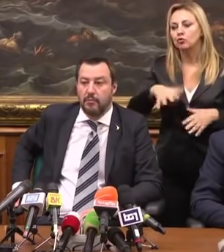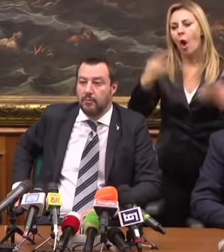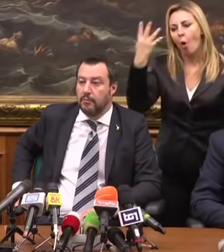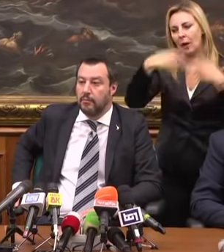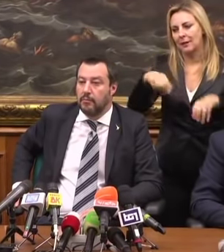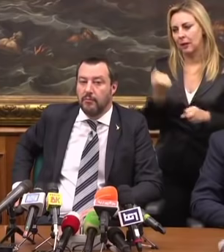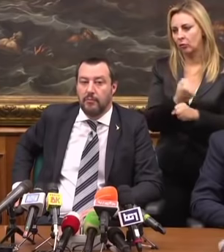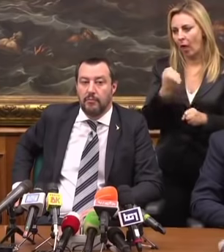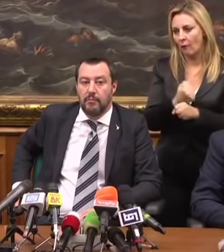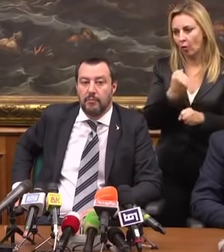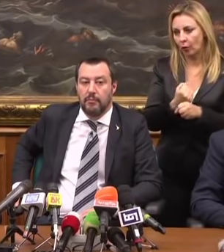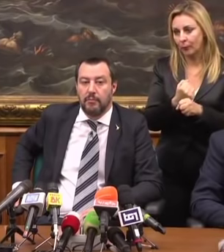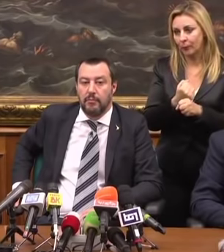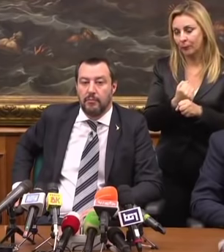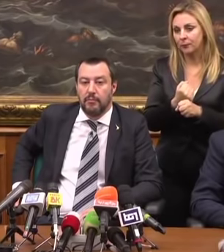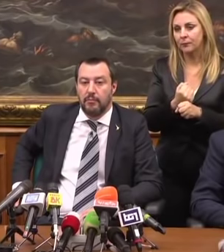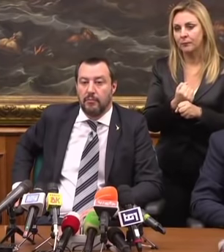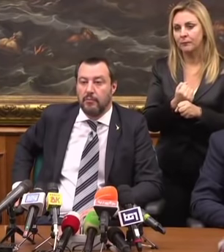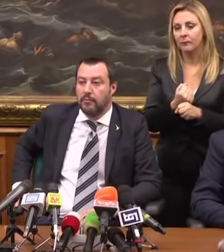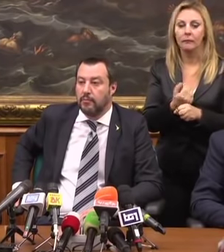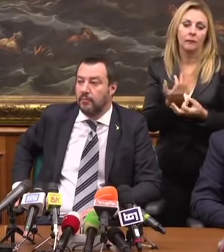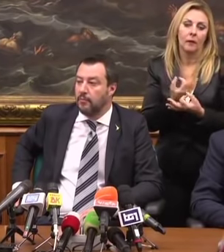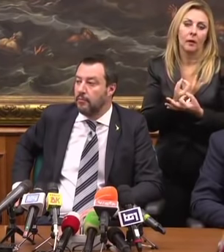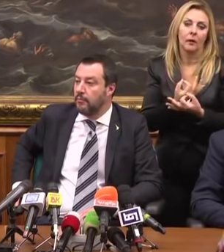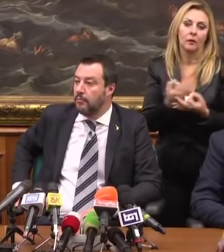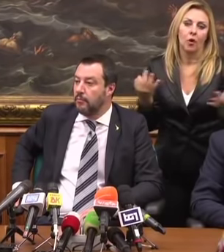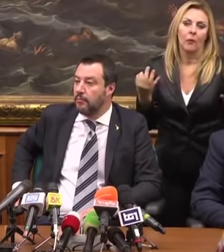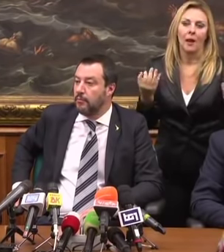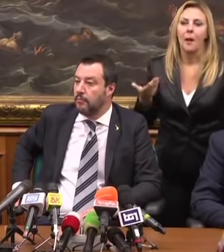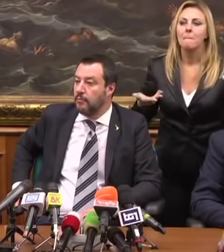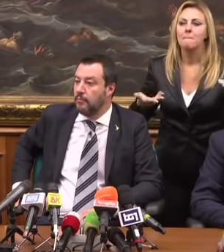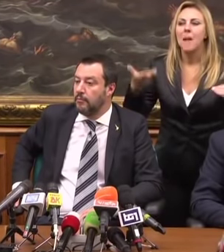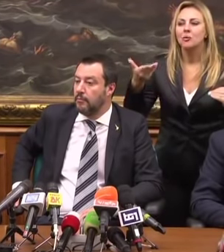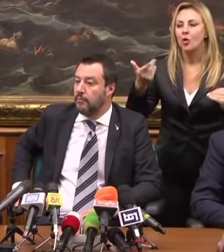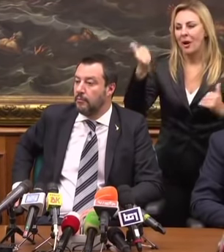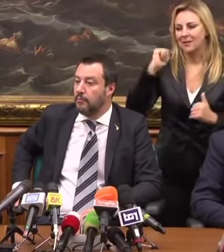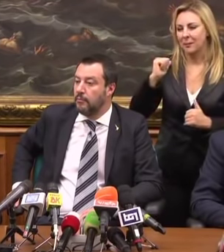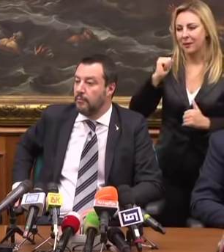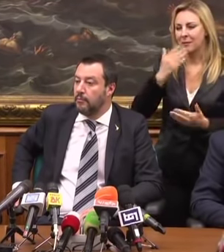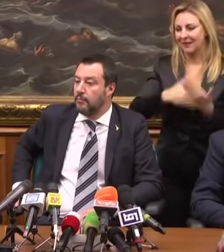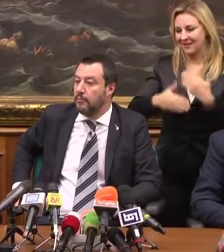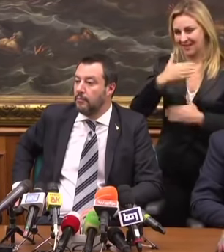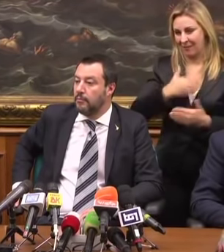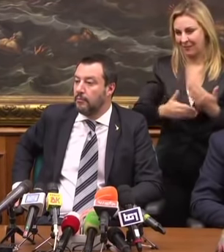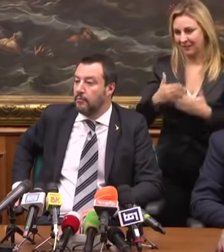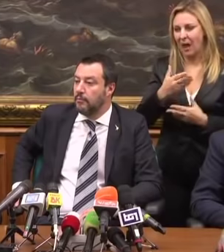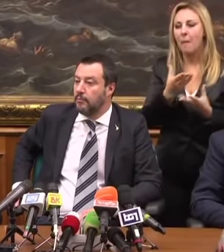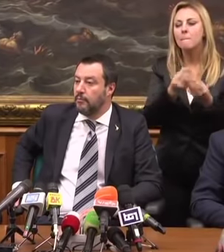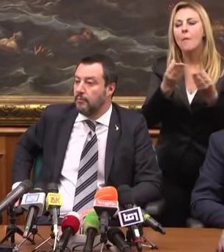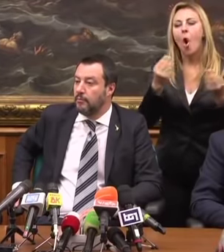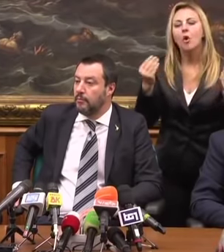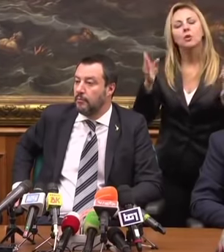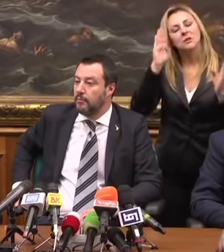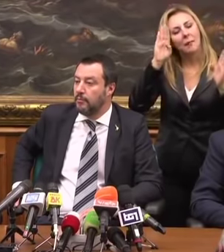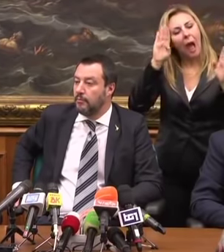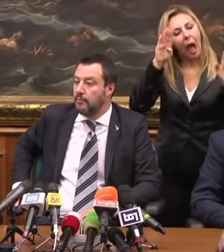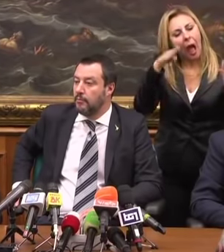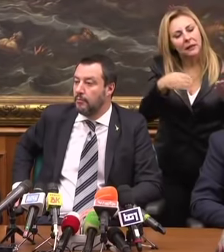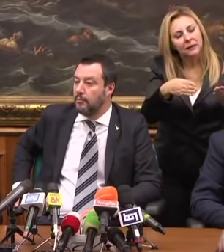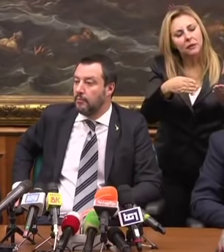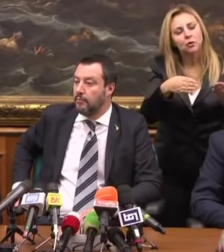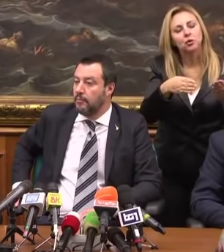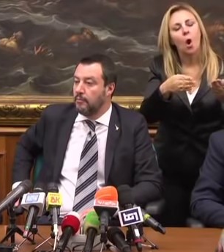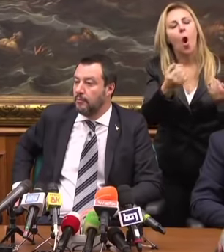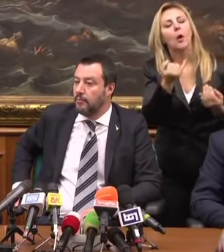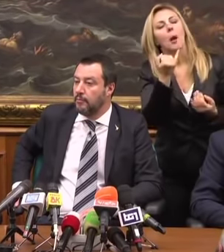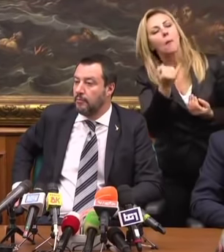lavoro e normalmente sulla maggioranza, come dicevo prima, della disabilità molto si è sempre fatto o qualcosa